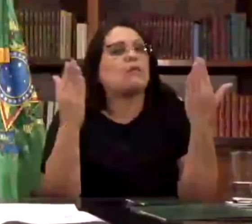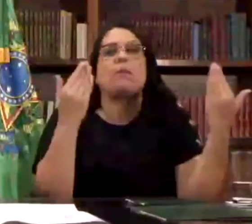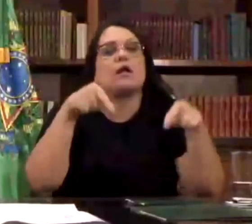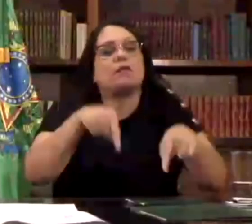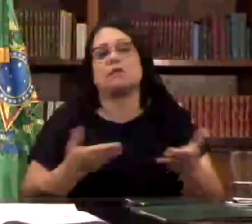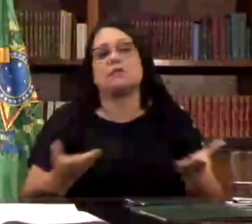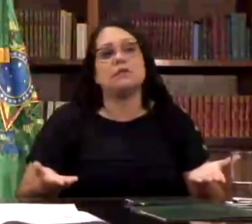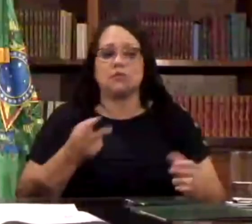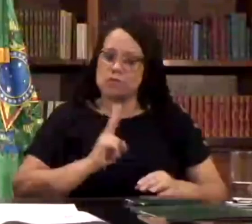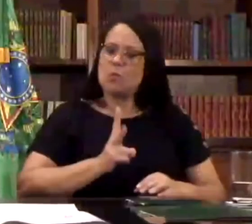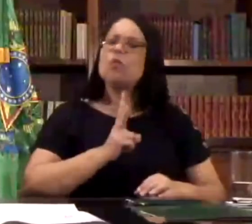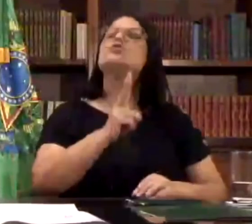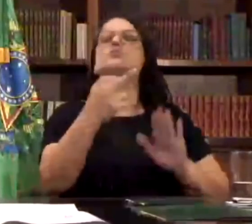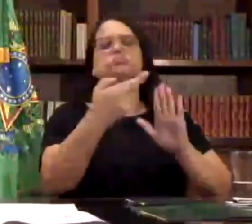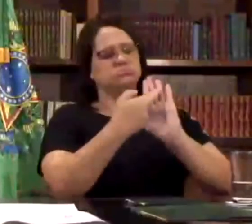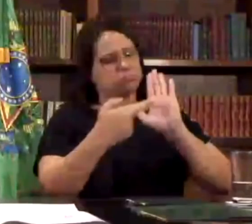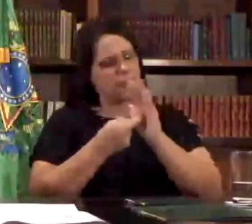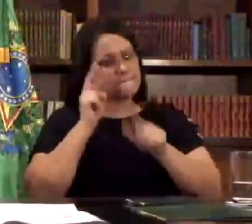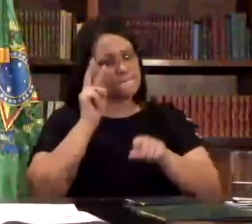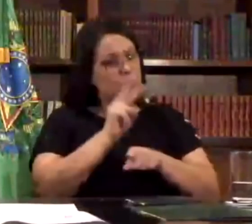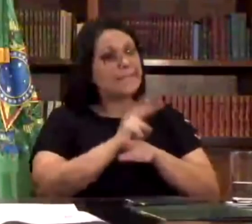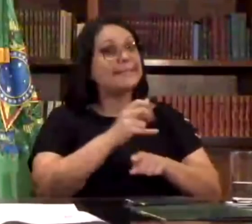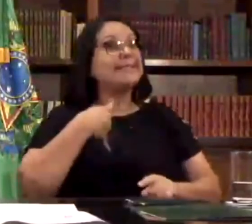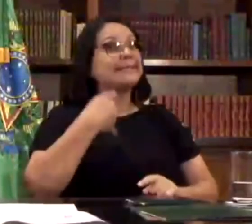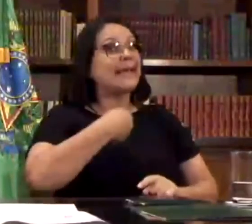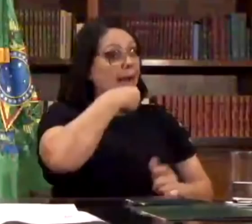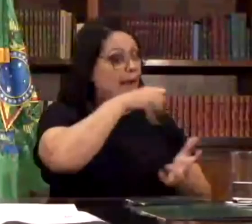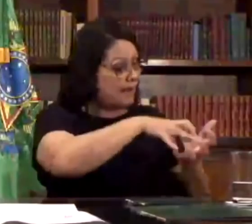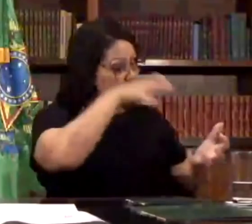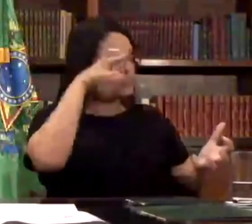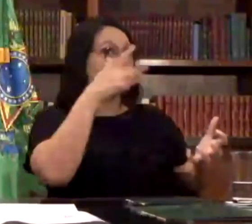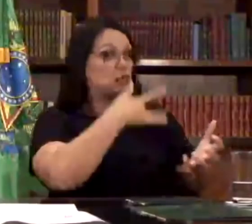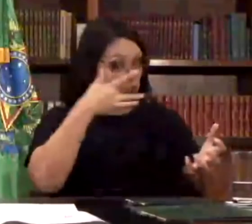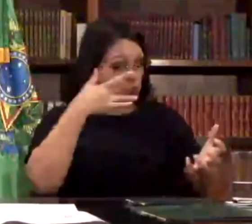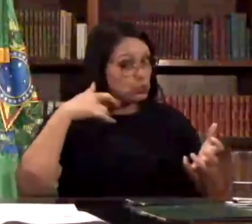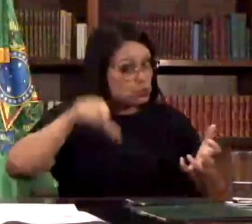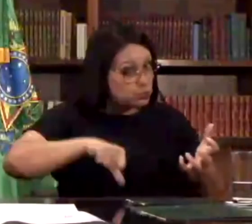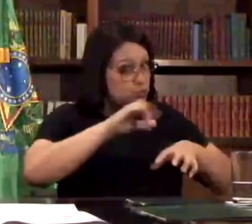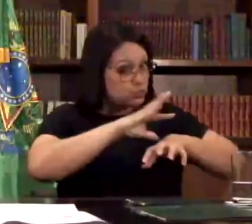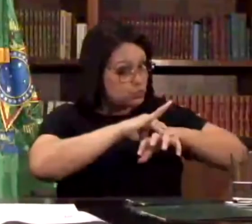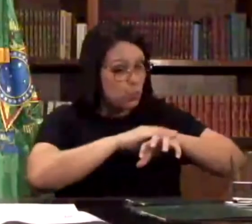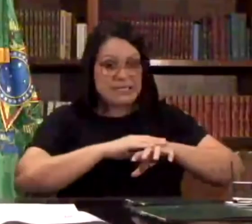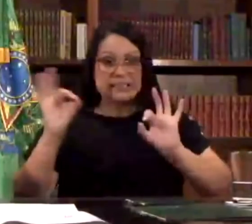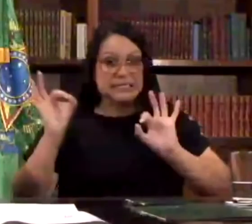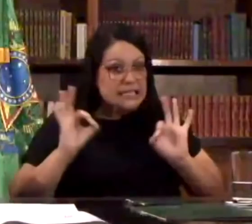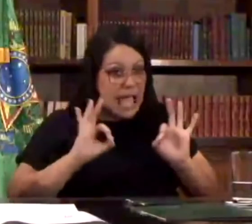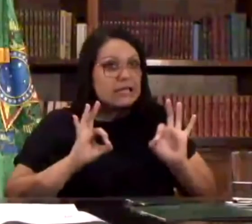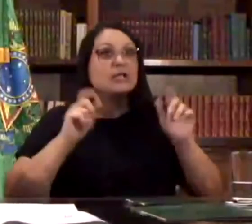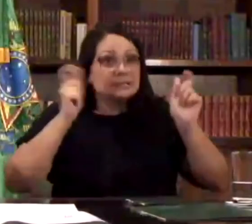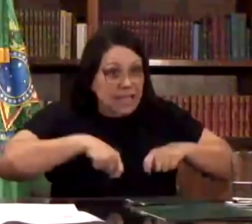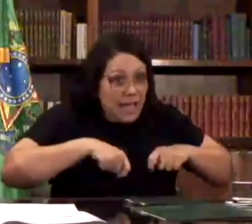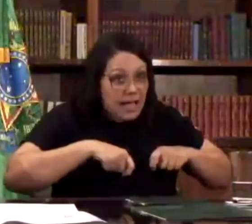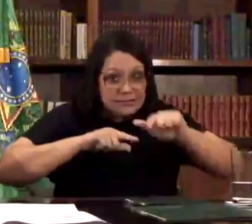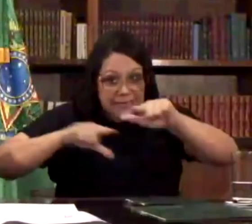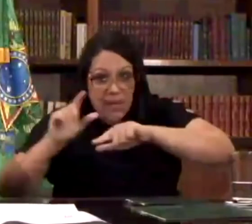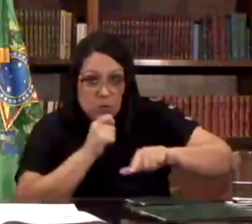coisa. Vamos continuar tomando as medidas protetivas. Quem tem uma idade, doenças, quem não tem o que fazer, fique em casa. Agora, quem pode